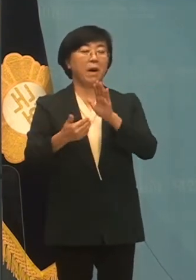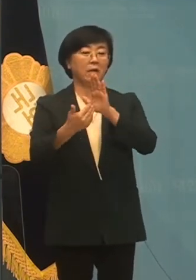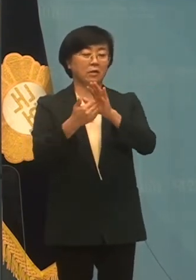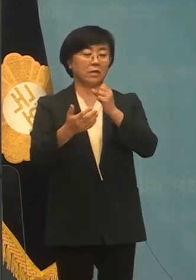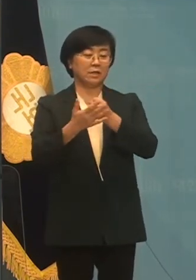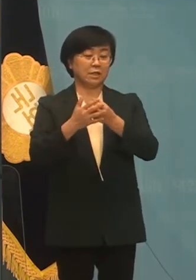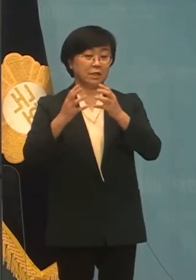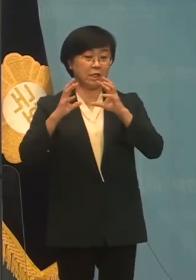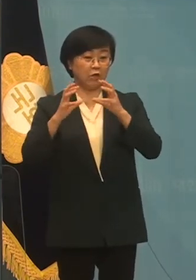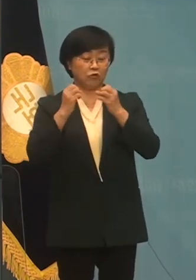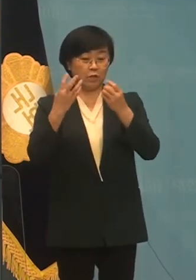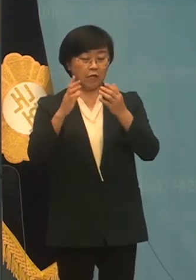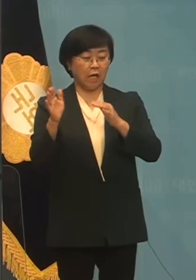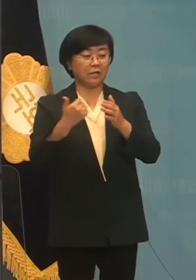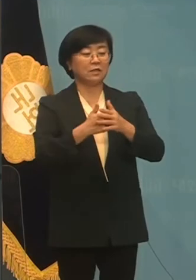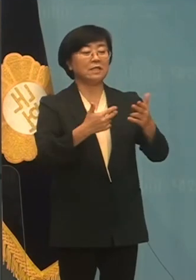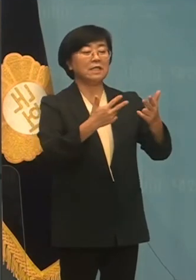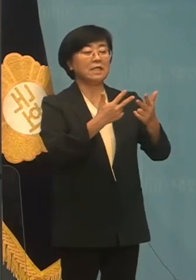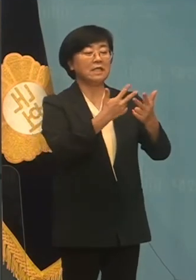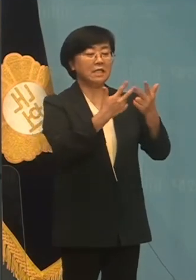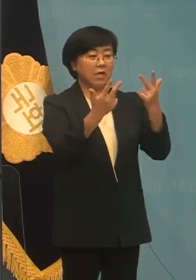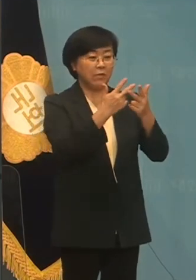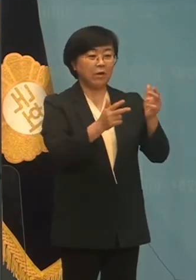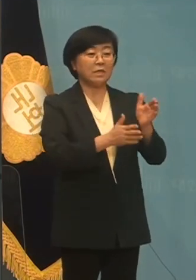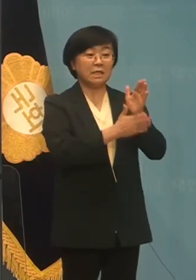아니라 이재명 시장이었다는 것입니다.